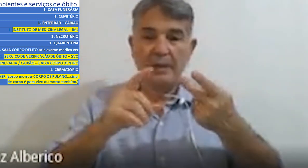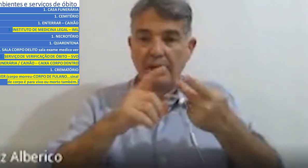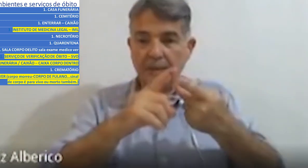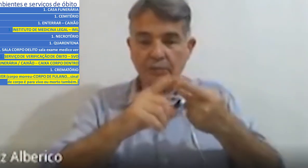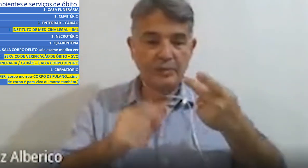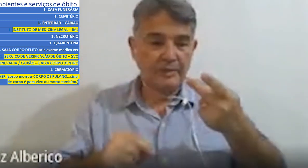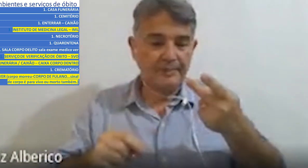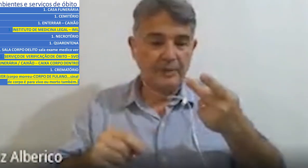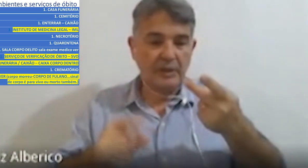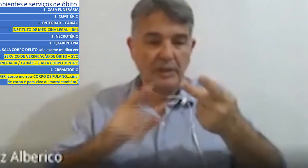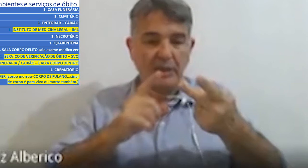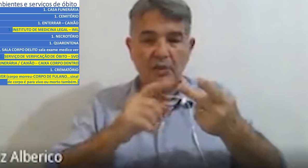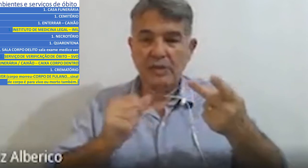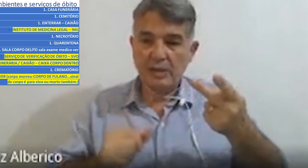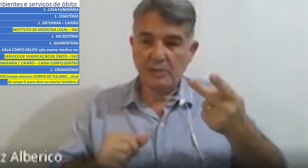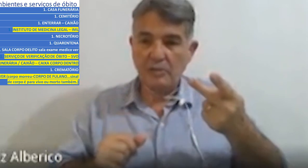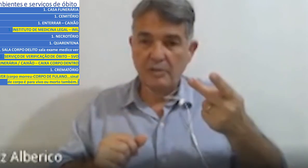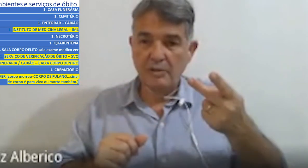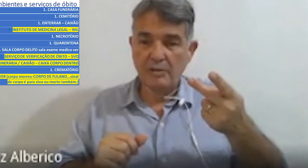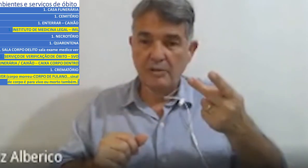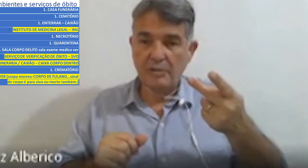a catacumba, é o enterro,